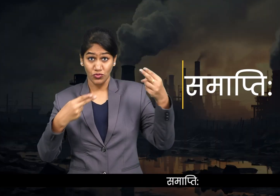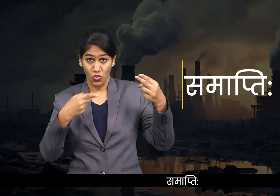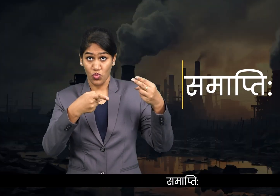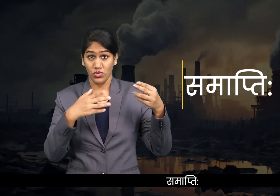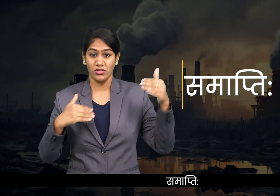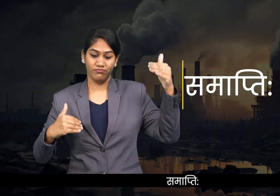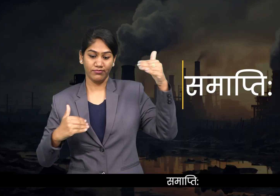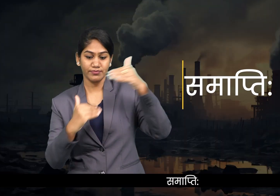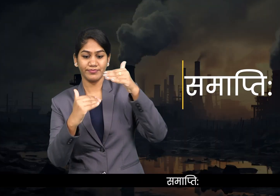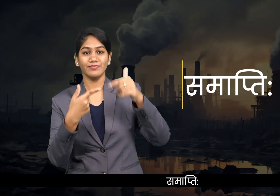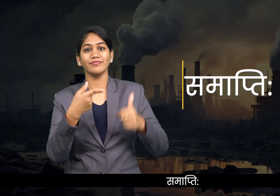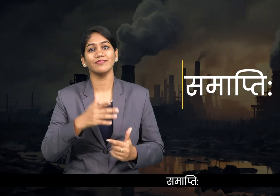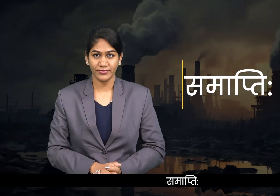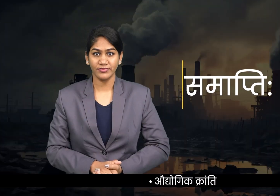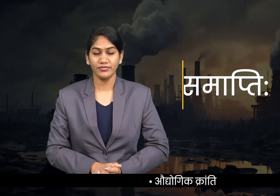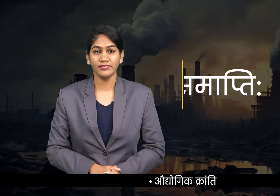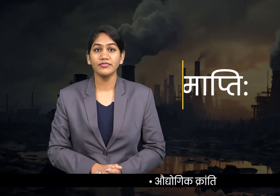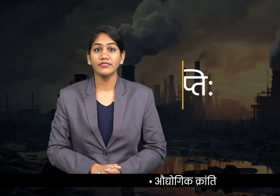समाप्ति।